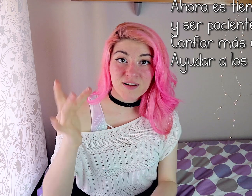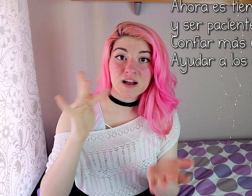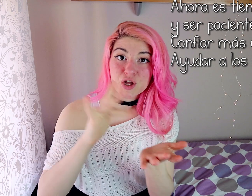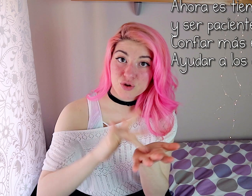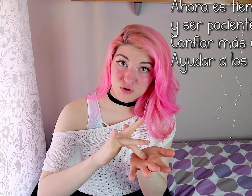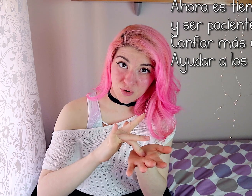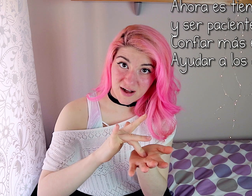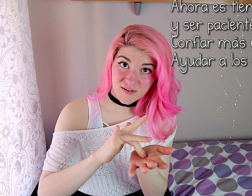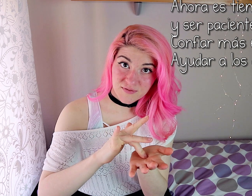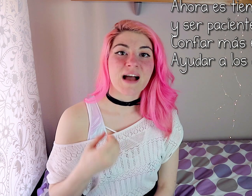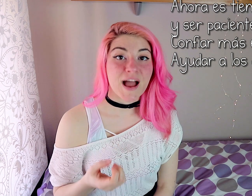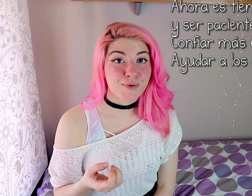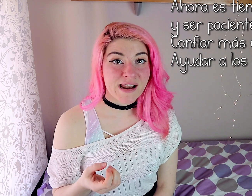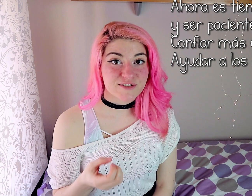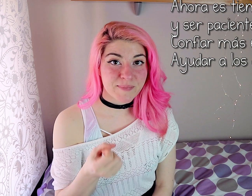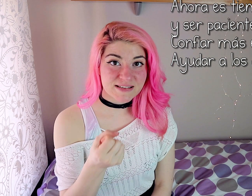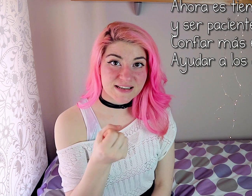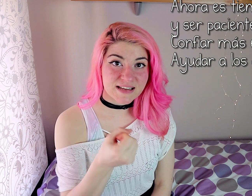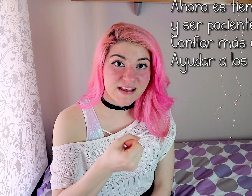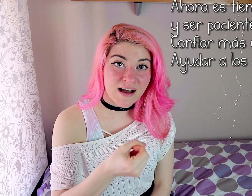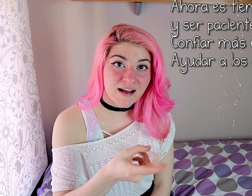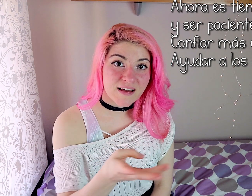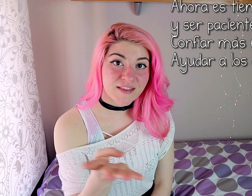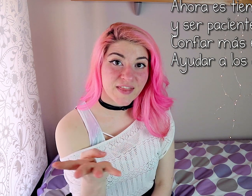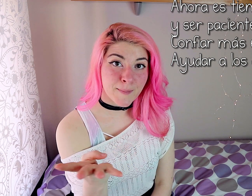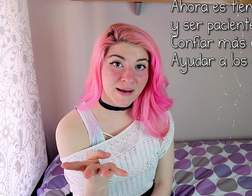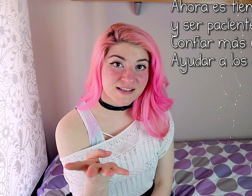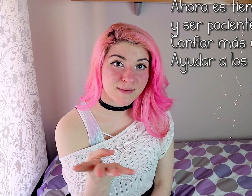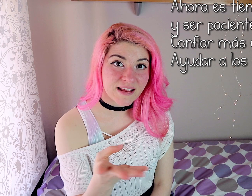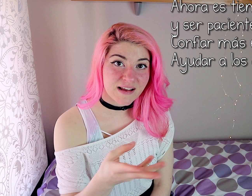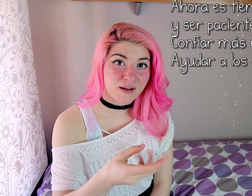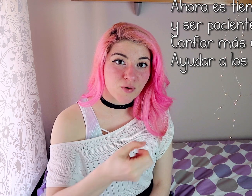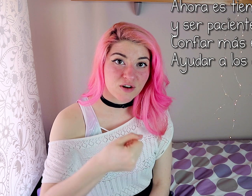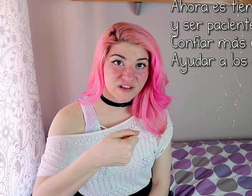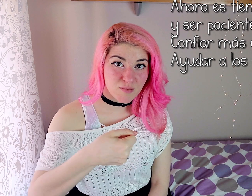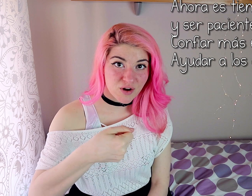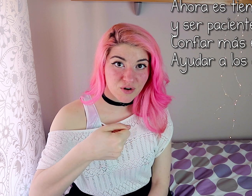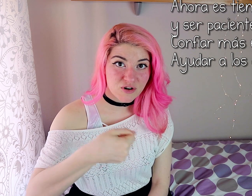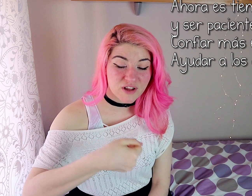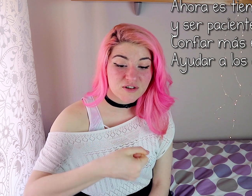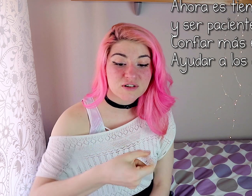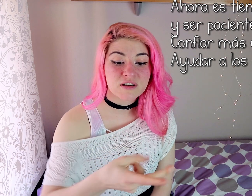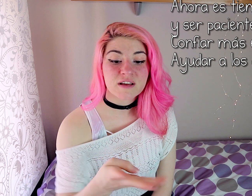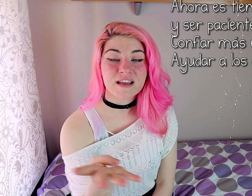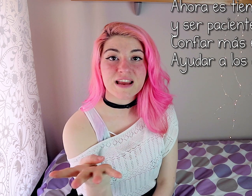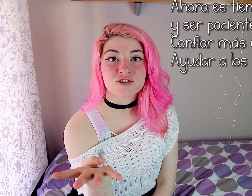Más... Toca. Ayudar a los demás, que sería... De más, ¿vale? Como que los tenemos recogidos los dedos... Y los